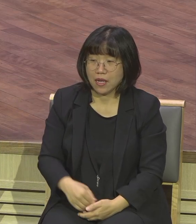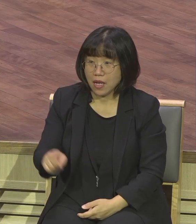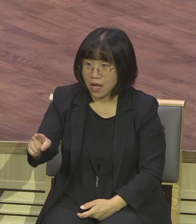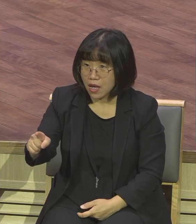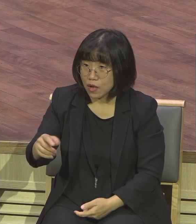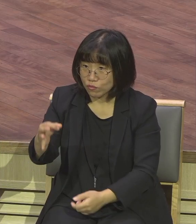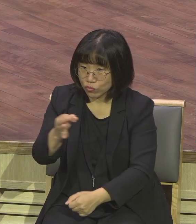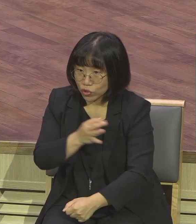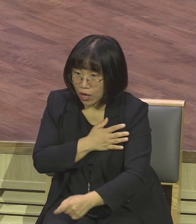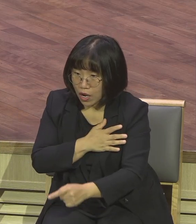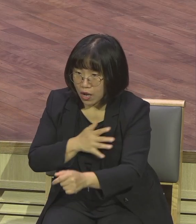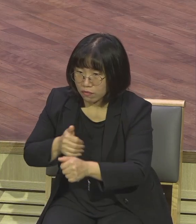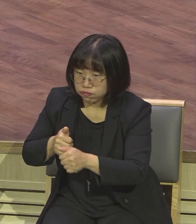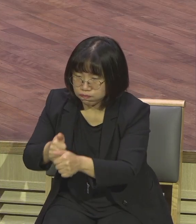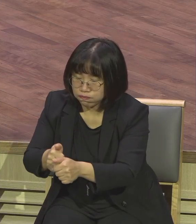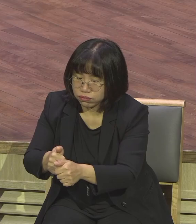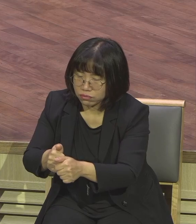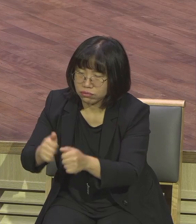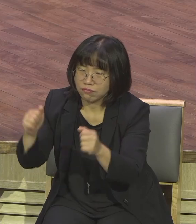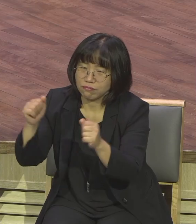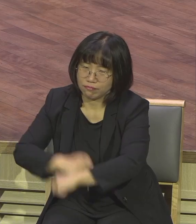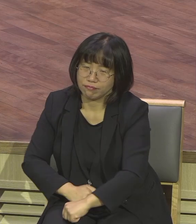된다면 우부터 하다가 또 다 망하고.